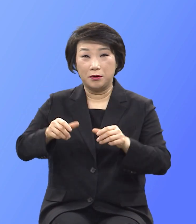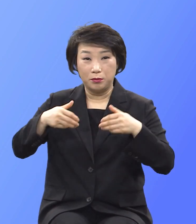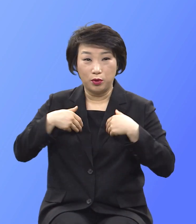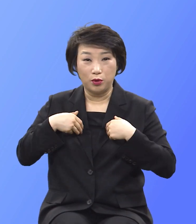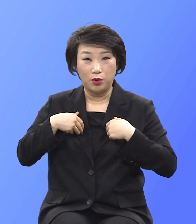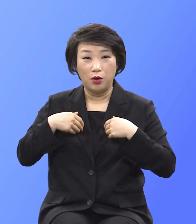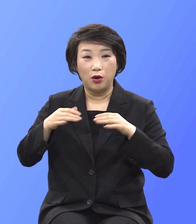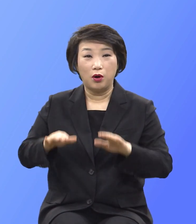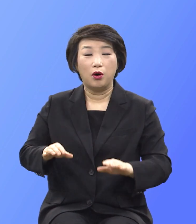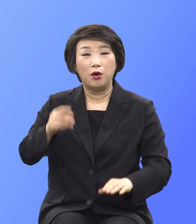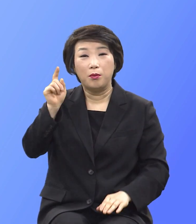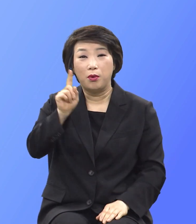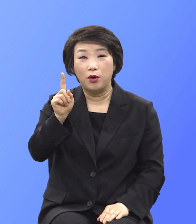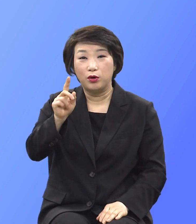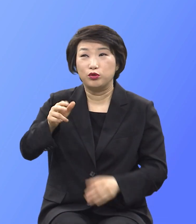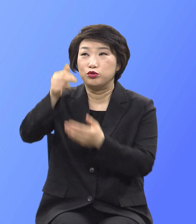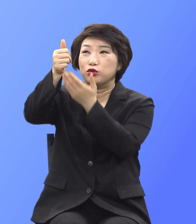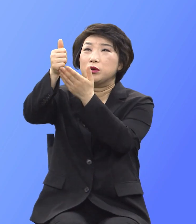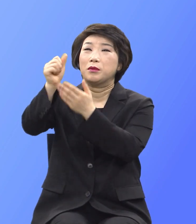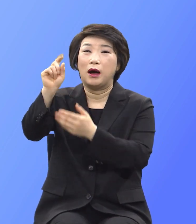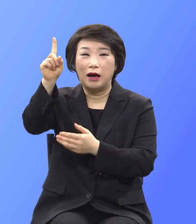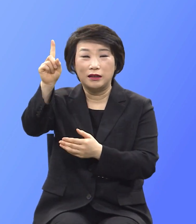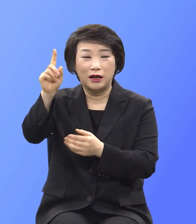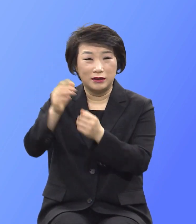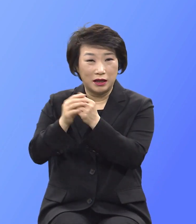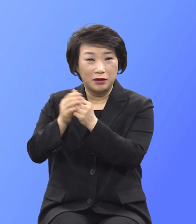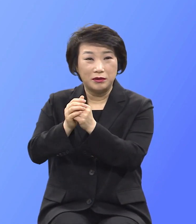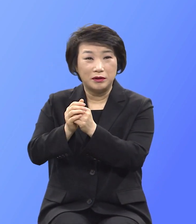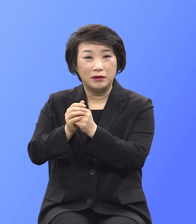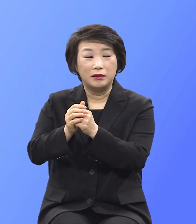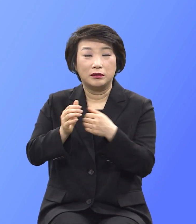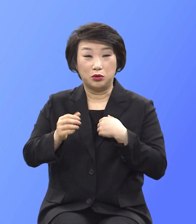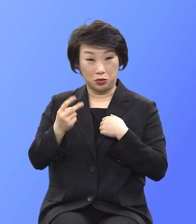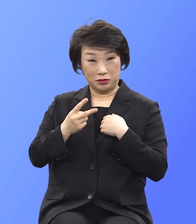일은 주님 때문이 아니라